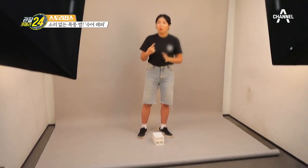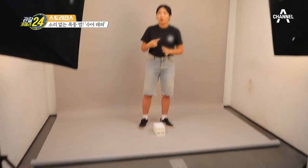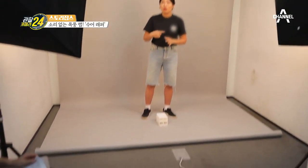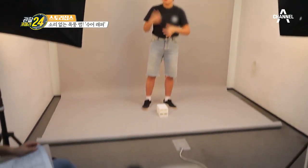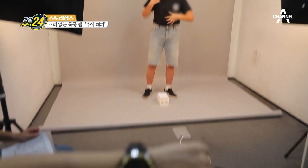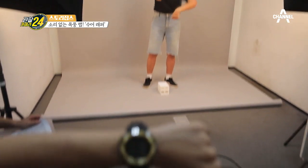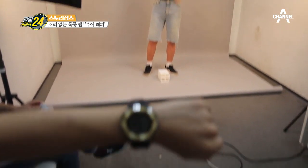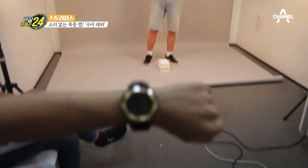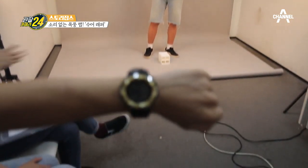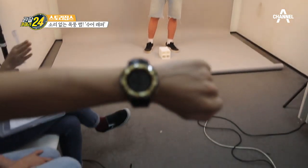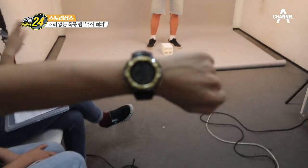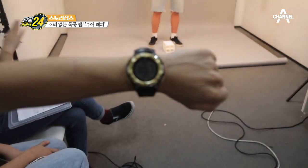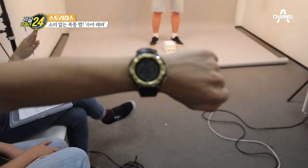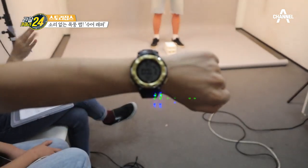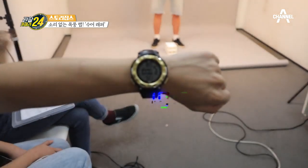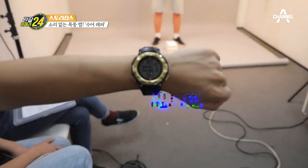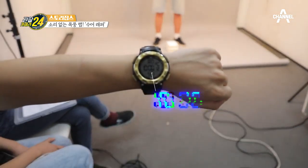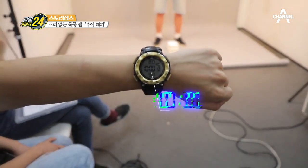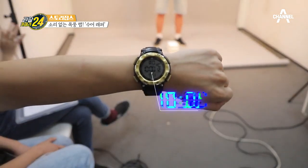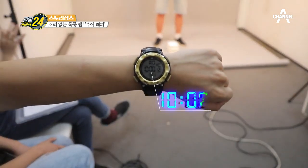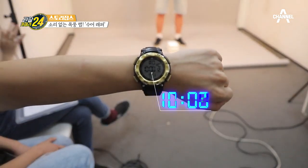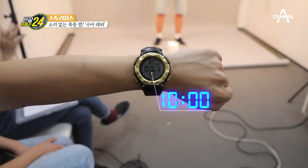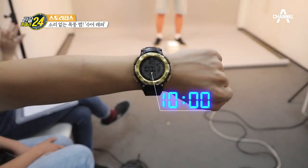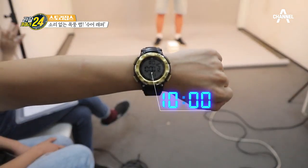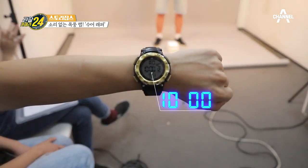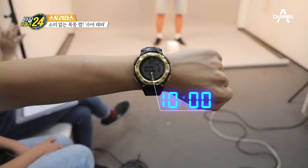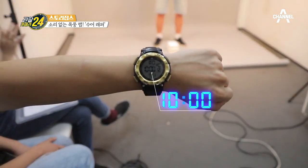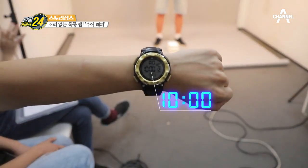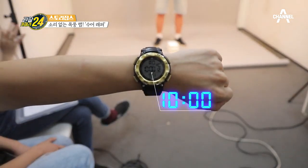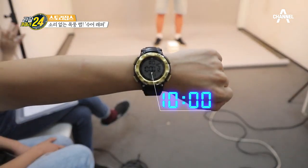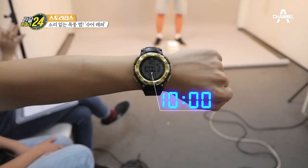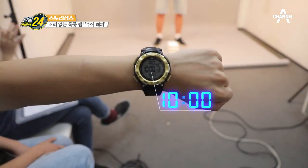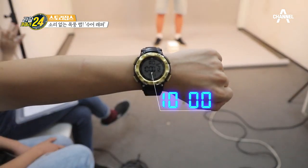새로운 곡 작업에 들어간 시각 오전 10시.